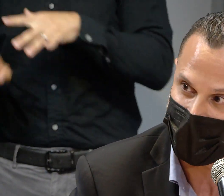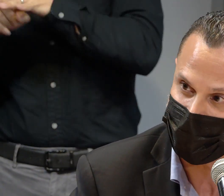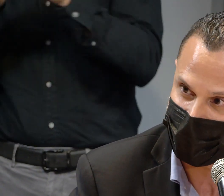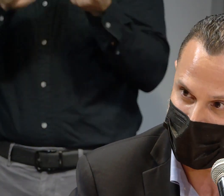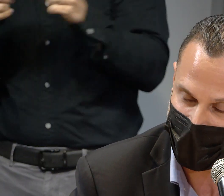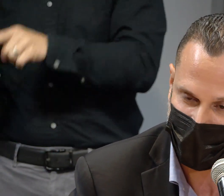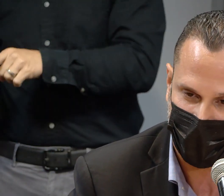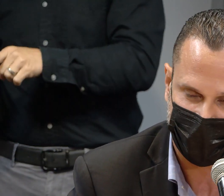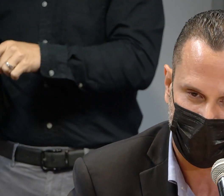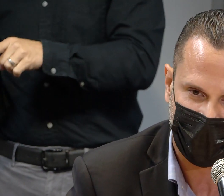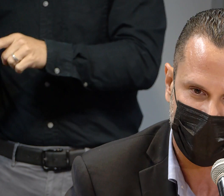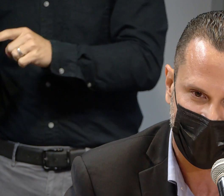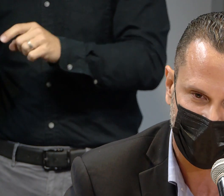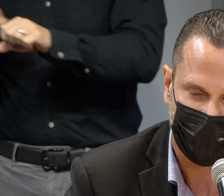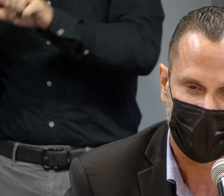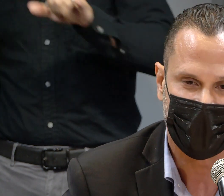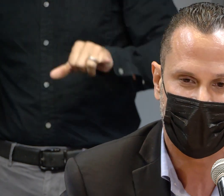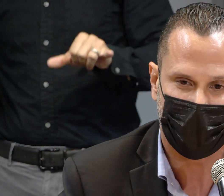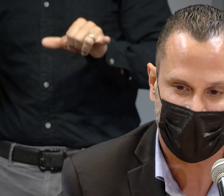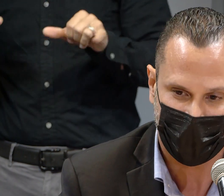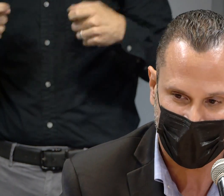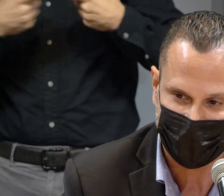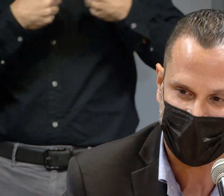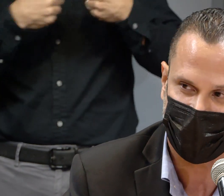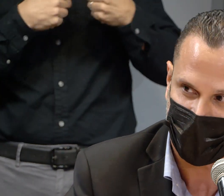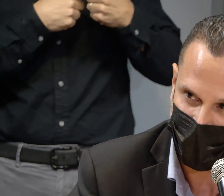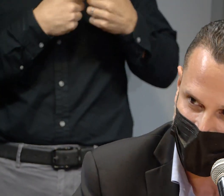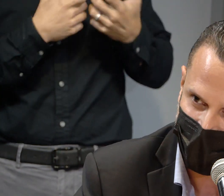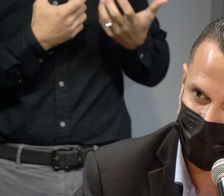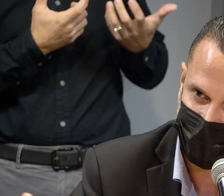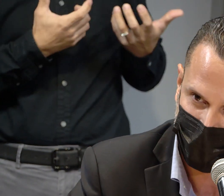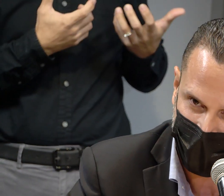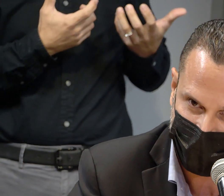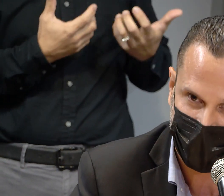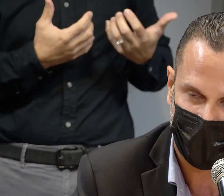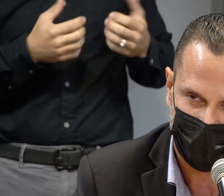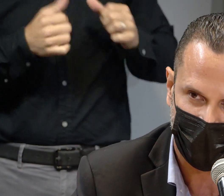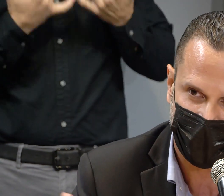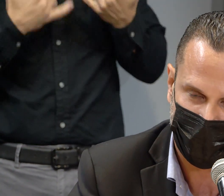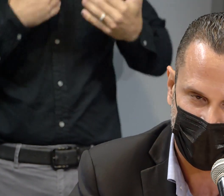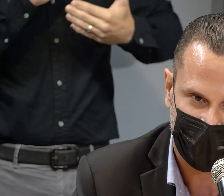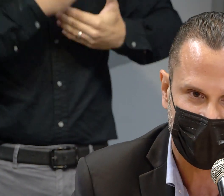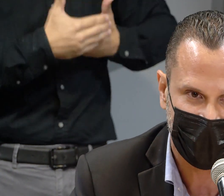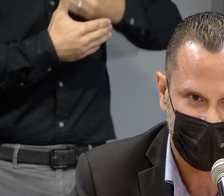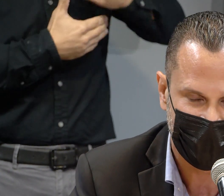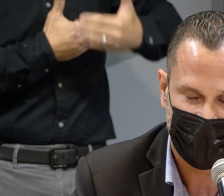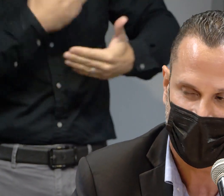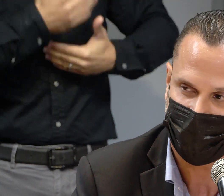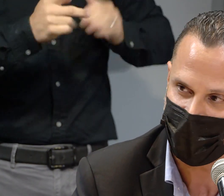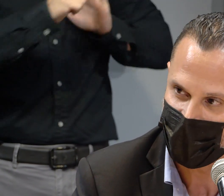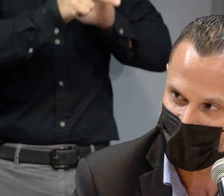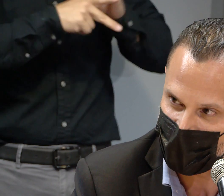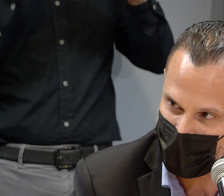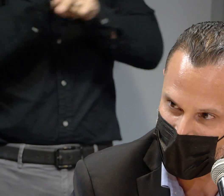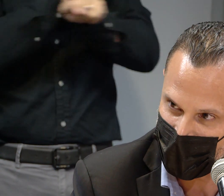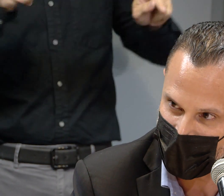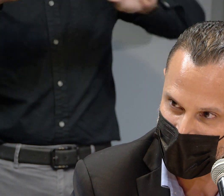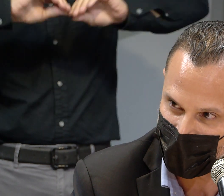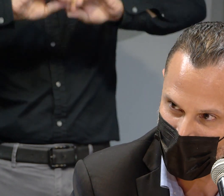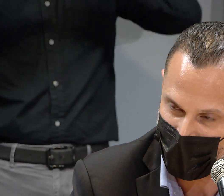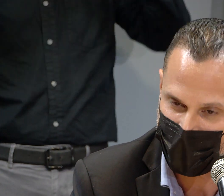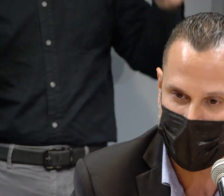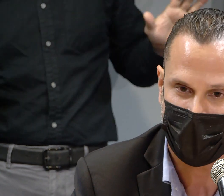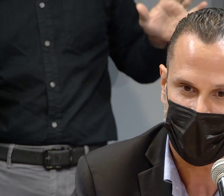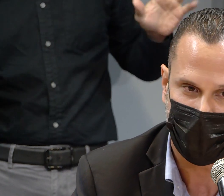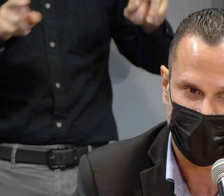delicada en el sistema eléctrico y estamos caminando para poder transformar el sistema eléctrico y la política pública es clara hacia las fuentes de depende